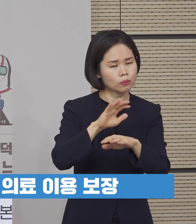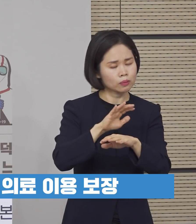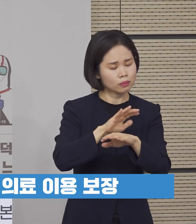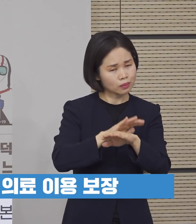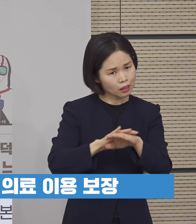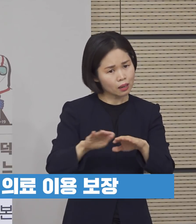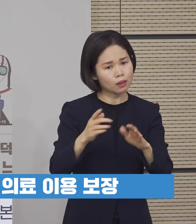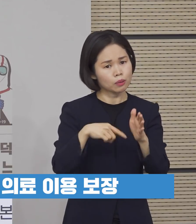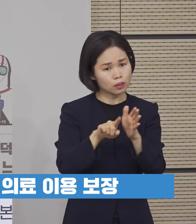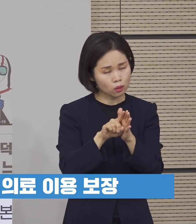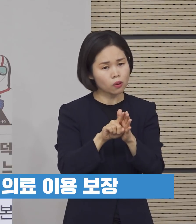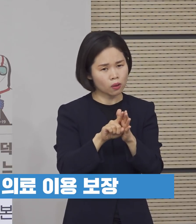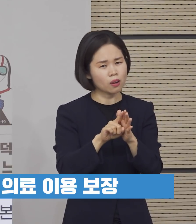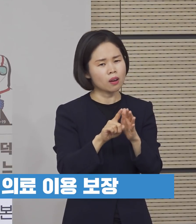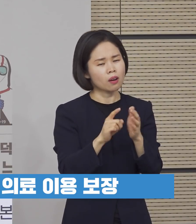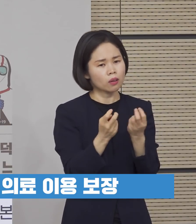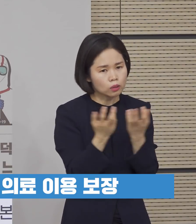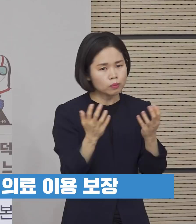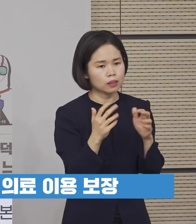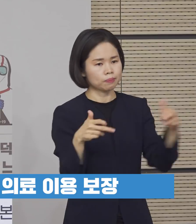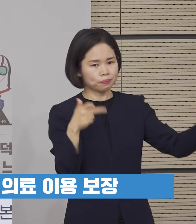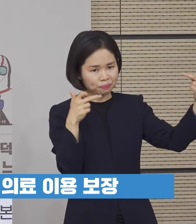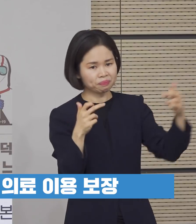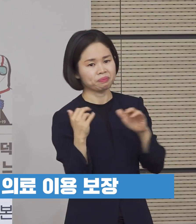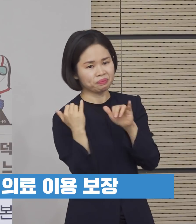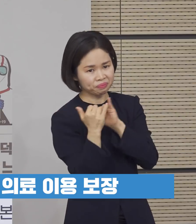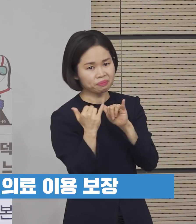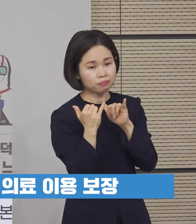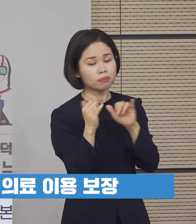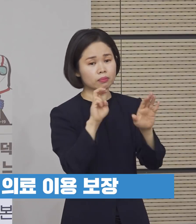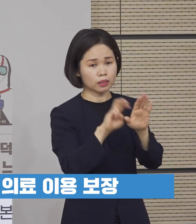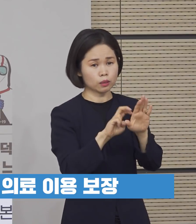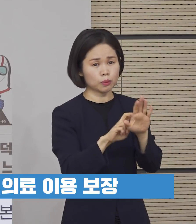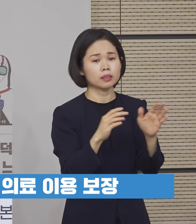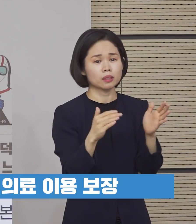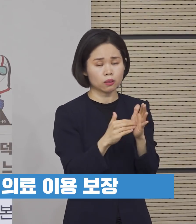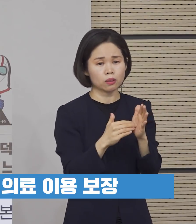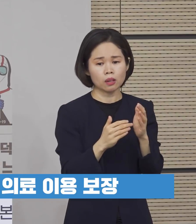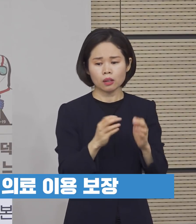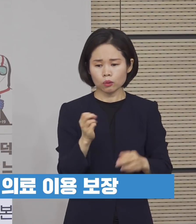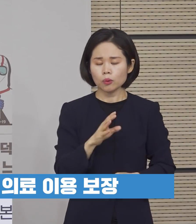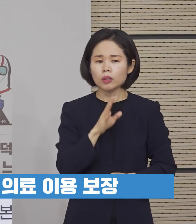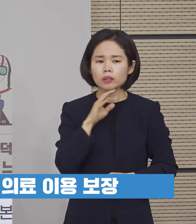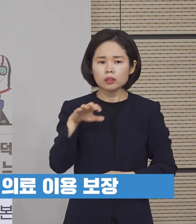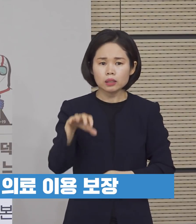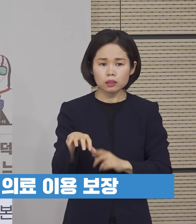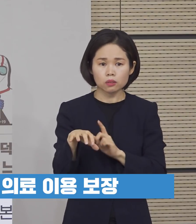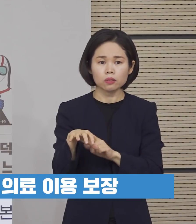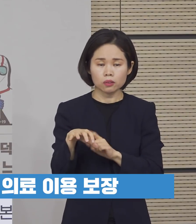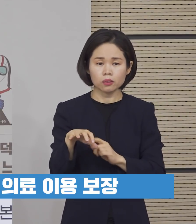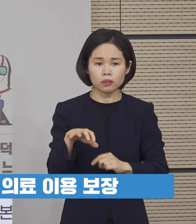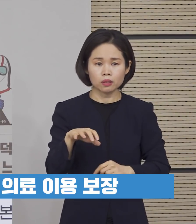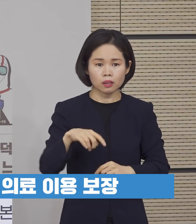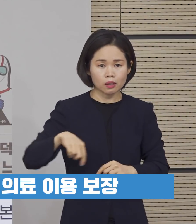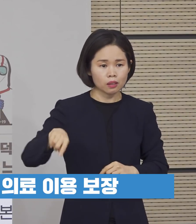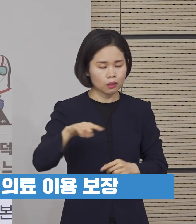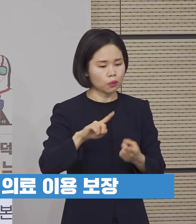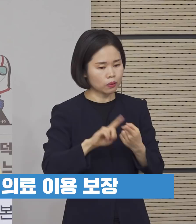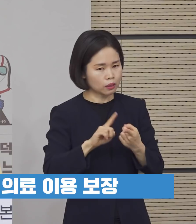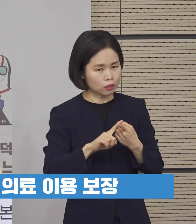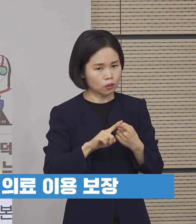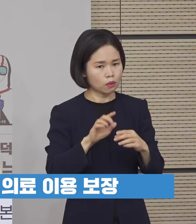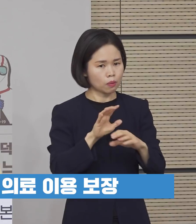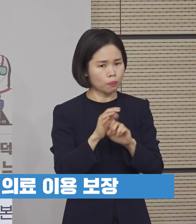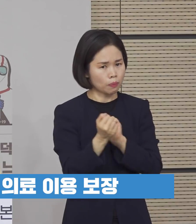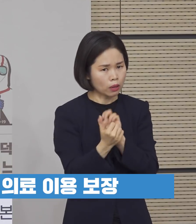이용을 보다 좀 적정하게 보장하기 위해서 취해진 조치이고 현장에서도 이러한 취지를 잘 감안을 해서